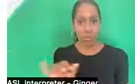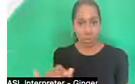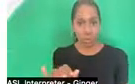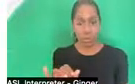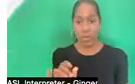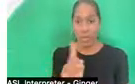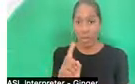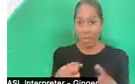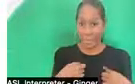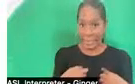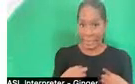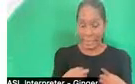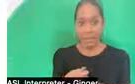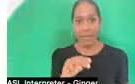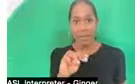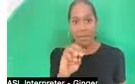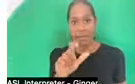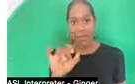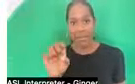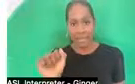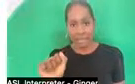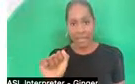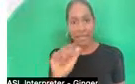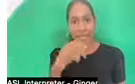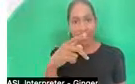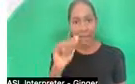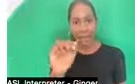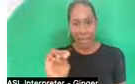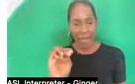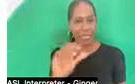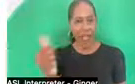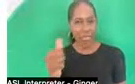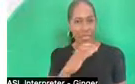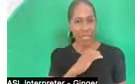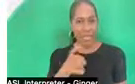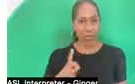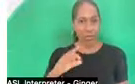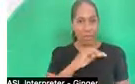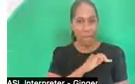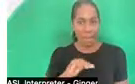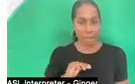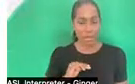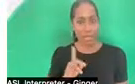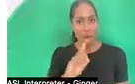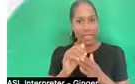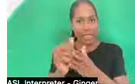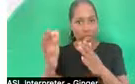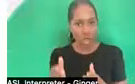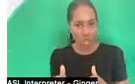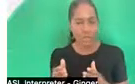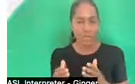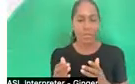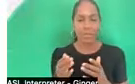donde yo Melisa y Pam y otros miembros del Consejo son